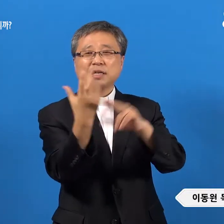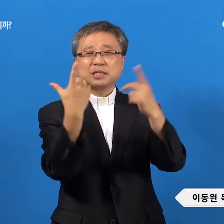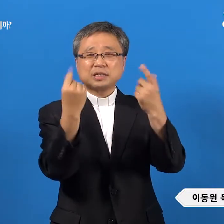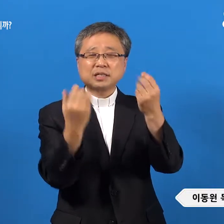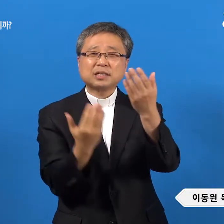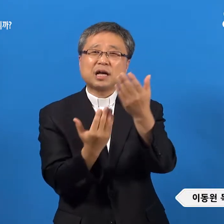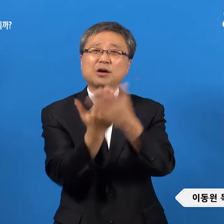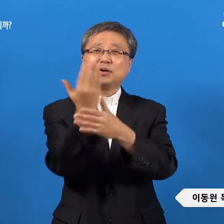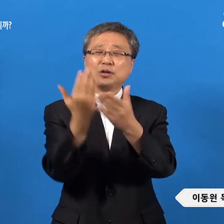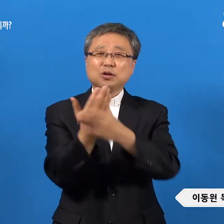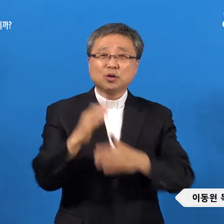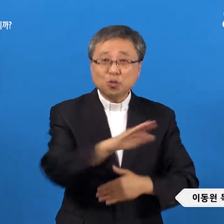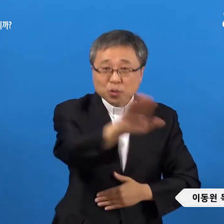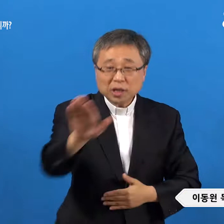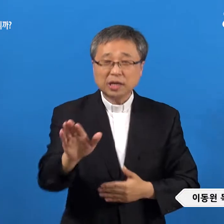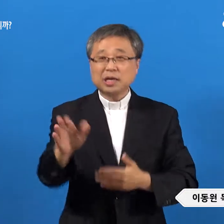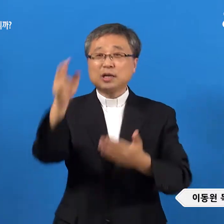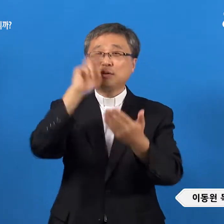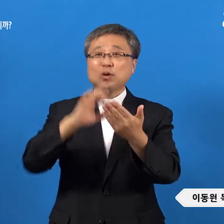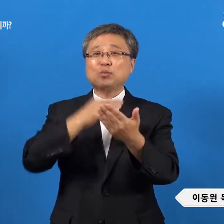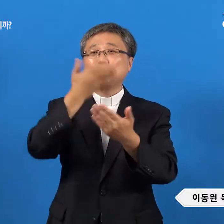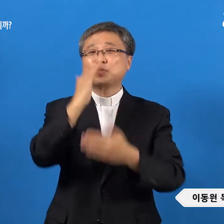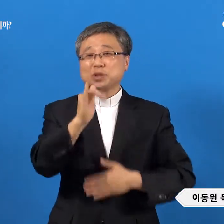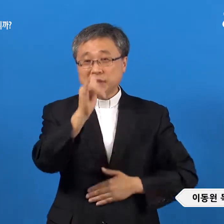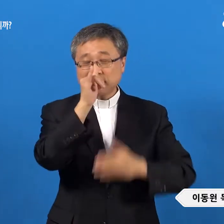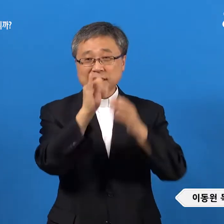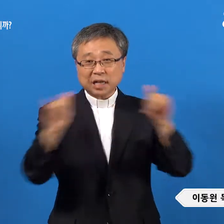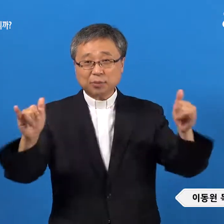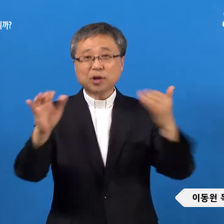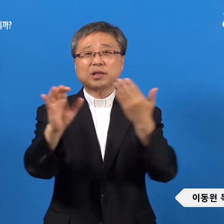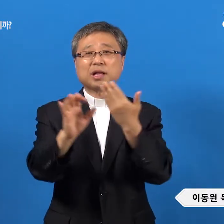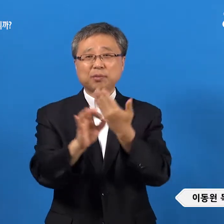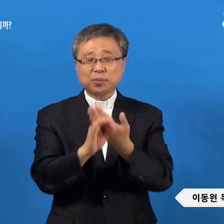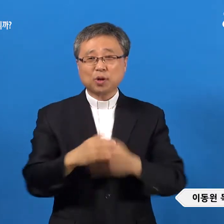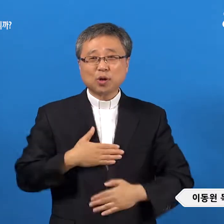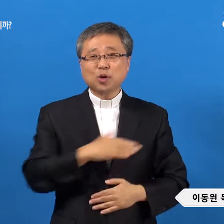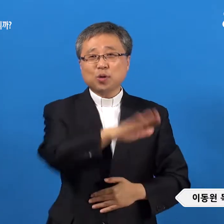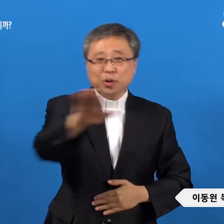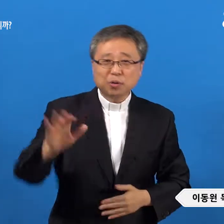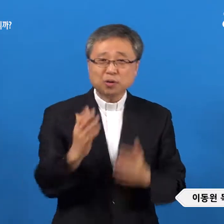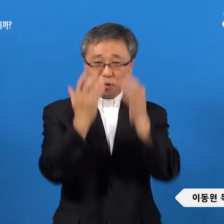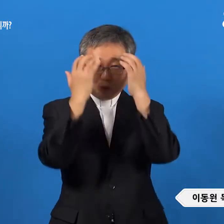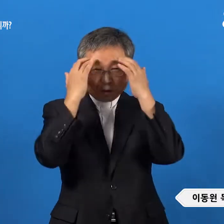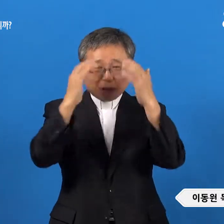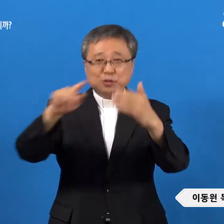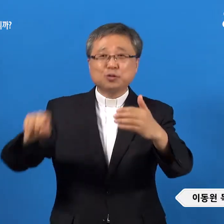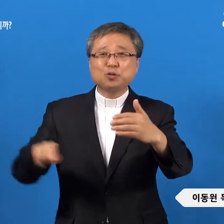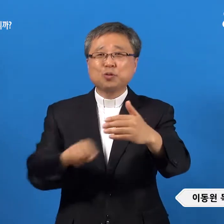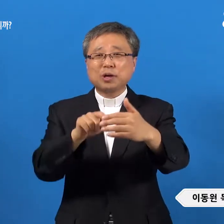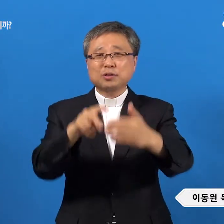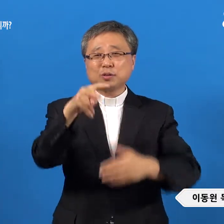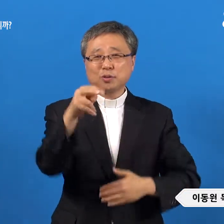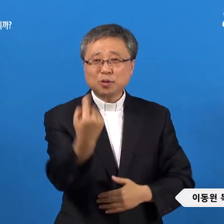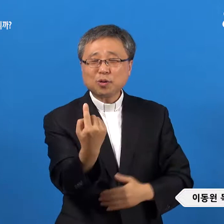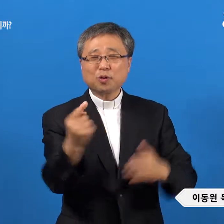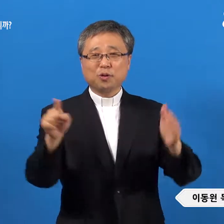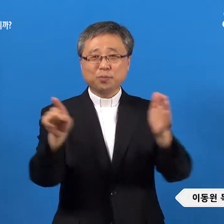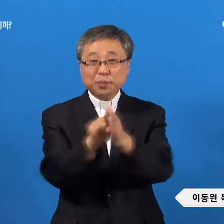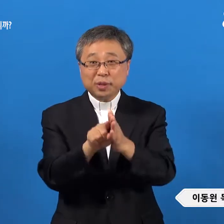나오리로다. 우리가 이 노래를 부를 수 있는 사람이라면 우리는 고난 속에서도 믿음의 기도를